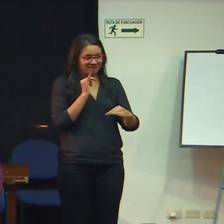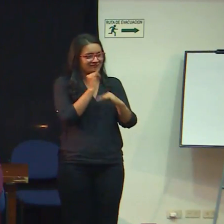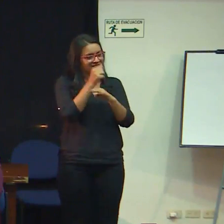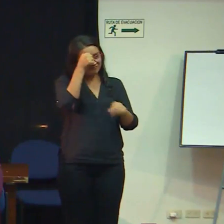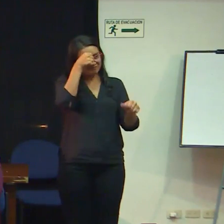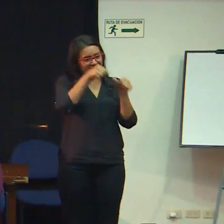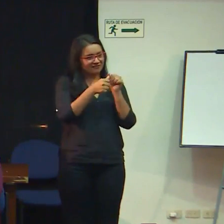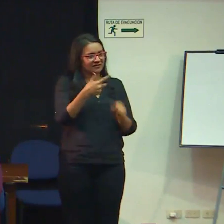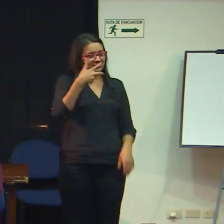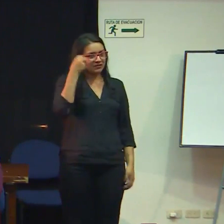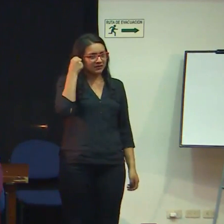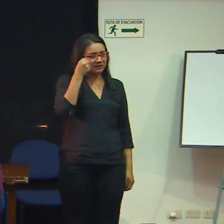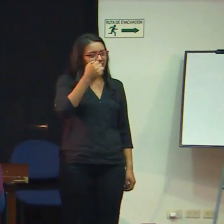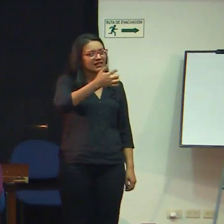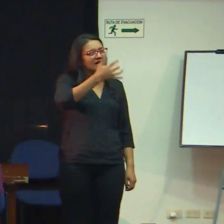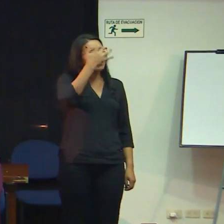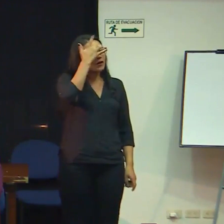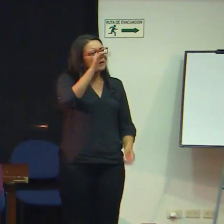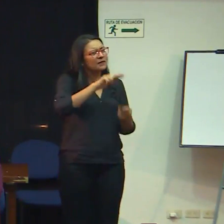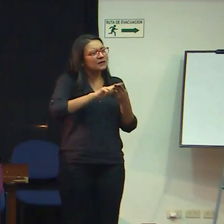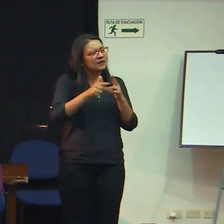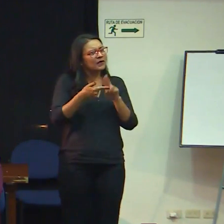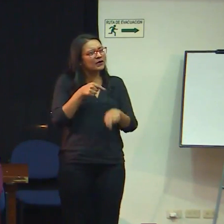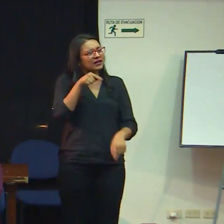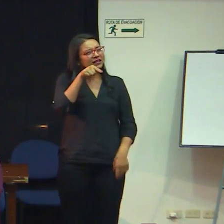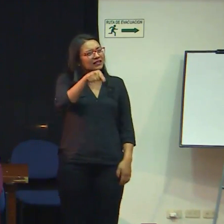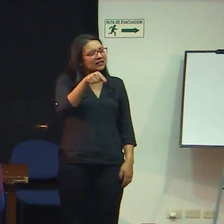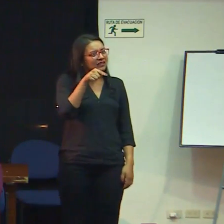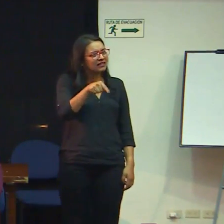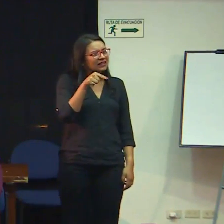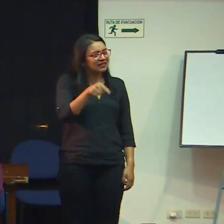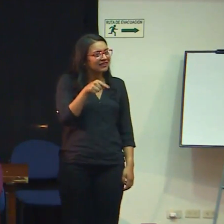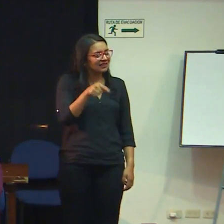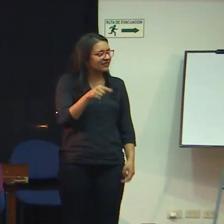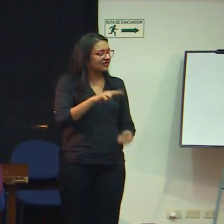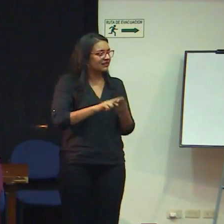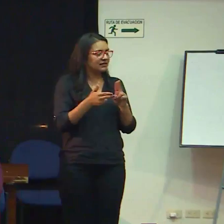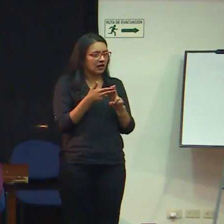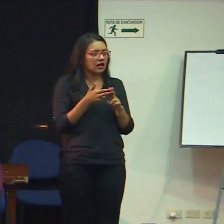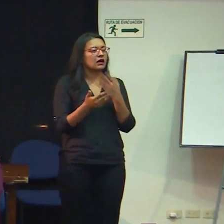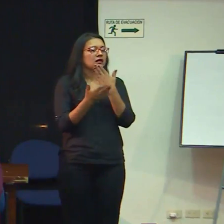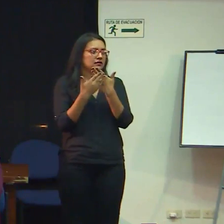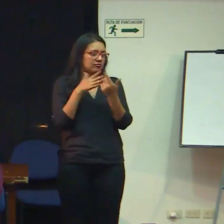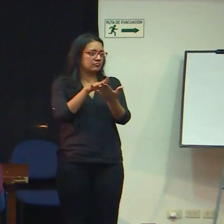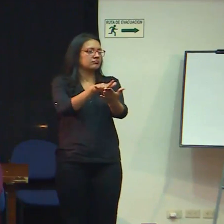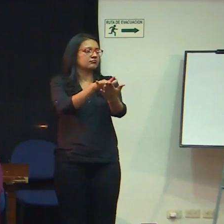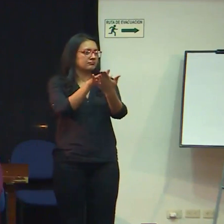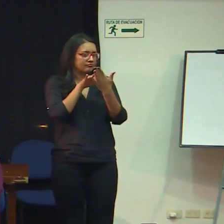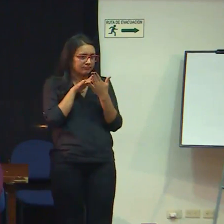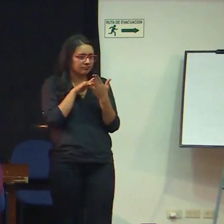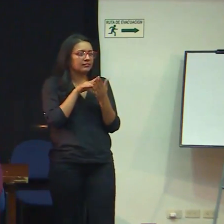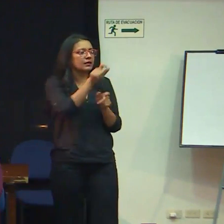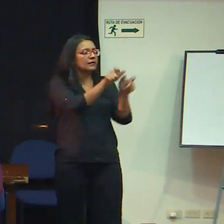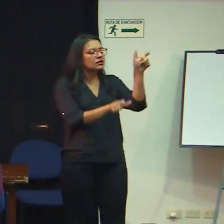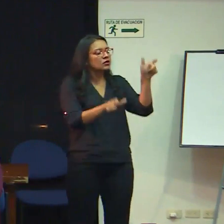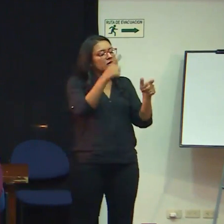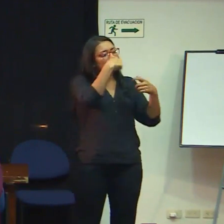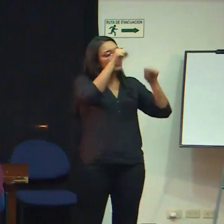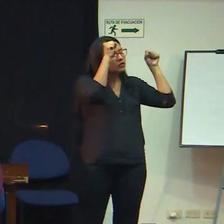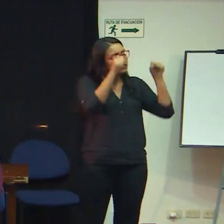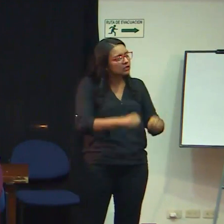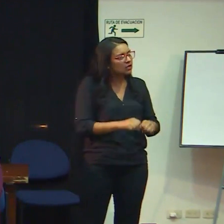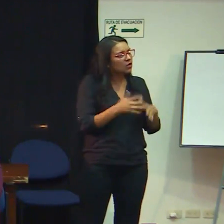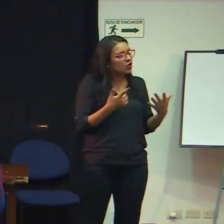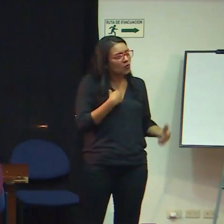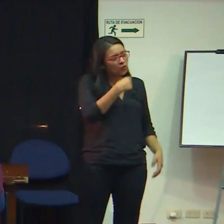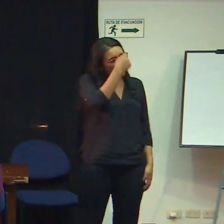Histórica. ¿Por qué les hago una invitación a consultar ese texto? Es un texto que de alguna manera le presenta a todas las personas la posibilidad de